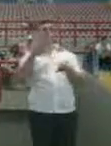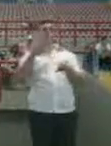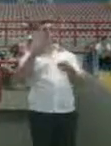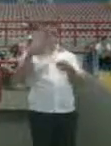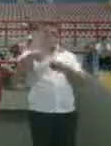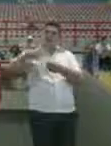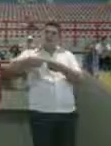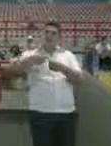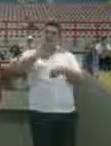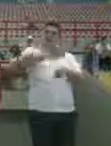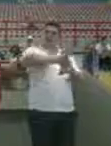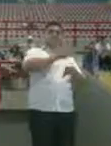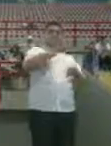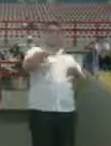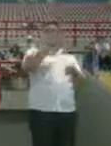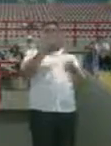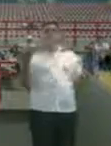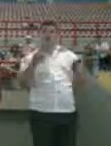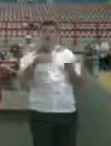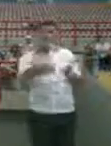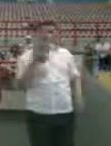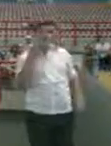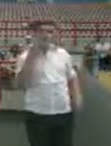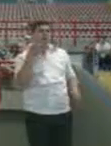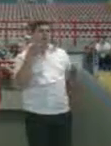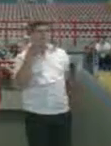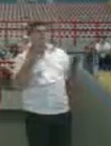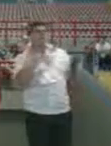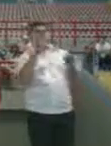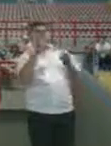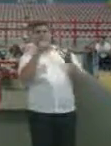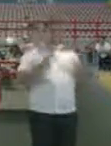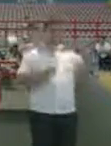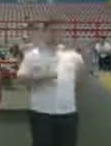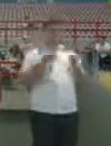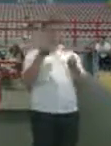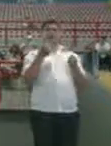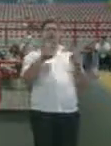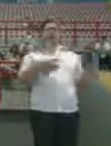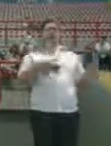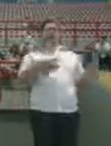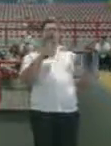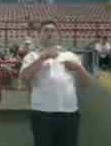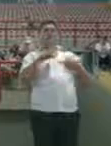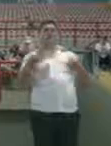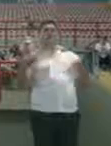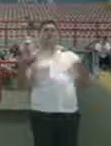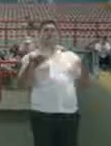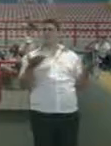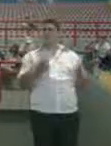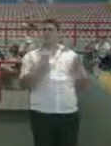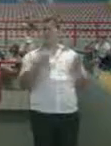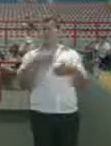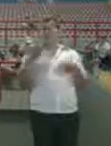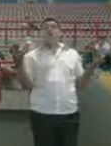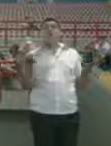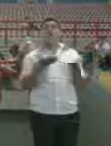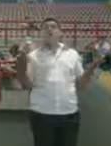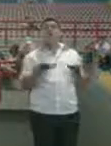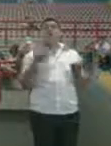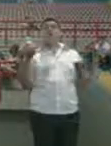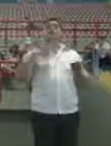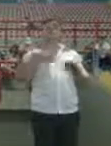os interiores. Você vê que a cidade de Fortaleza não é mais um polo industrial, Francisco Sá, leste-oeste, não. Hoje é a região